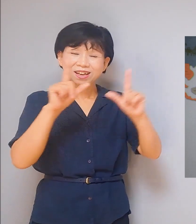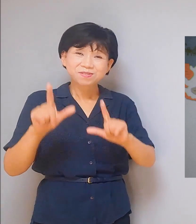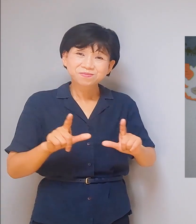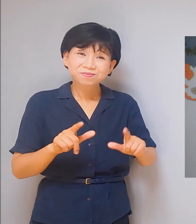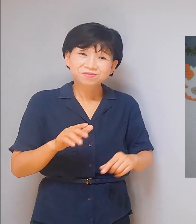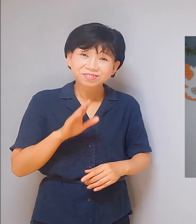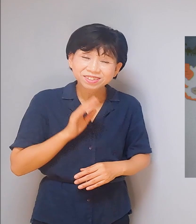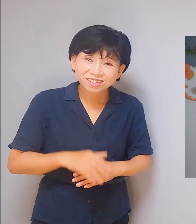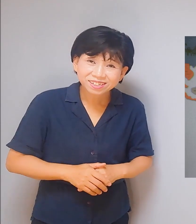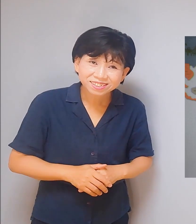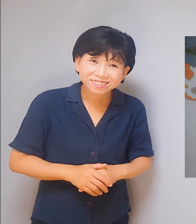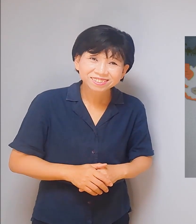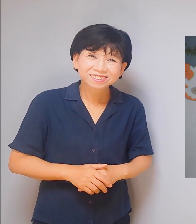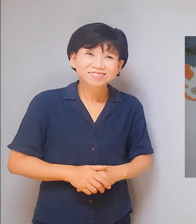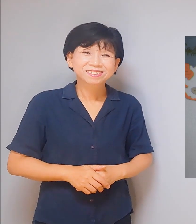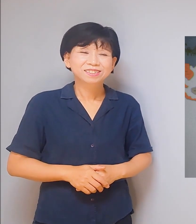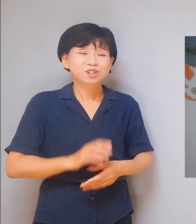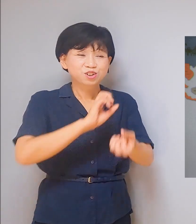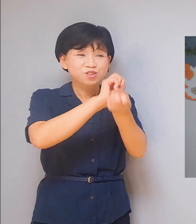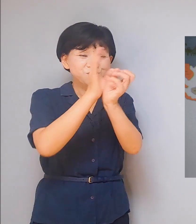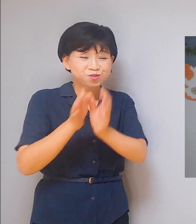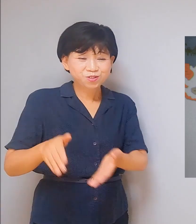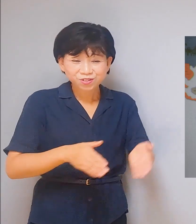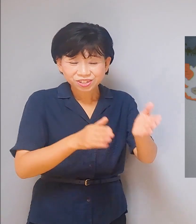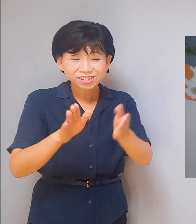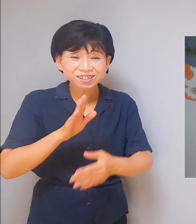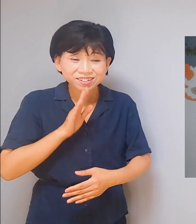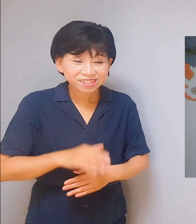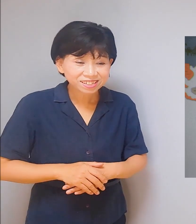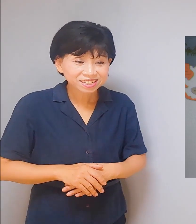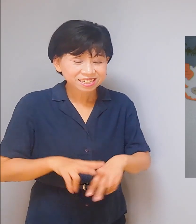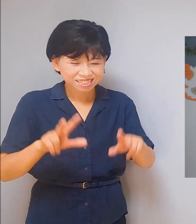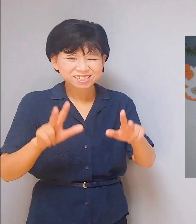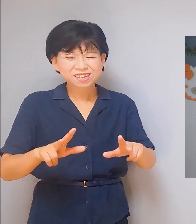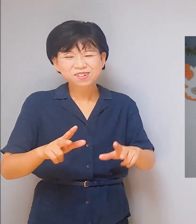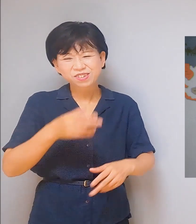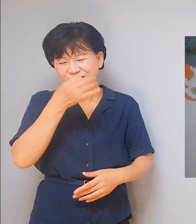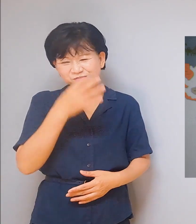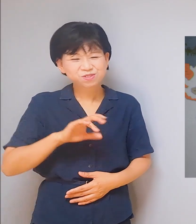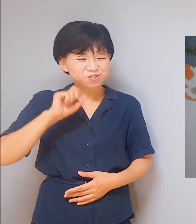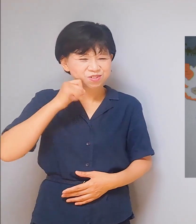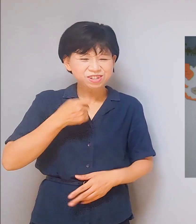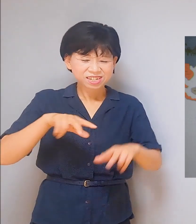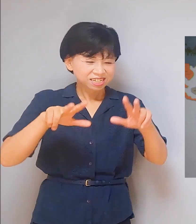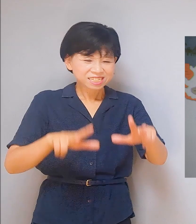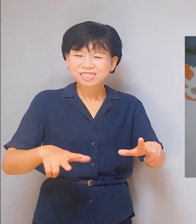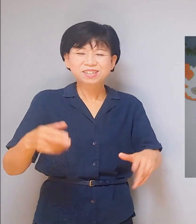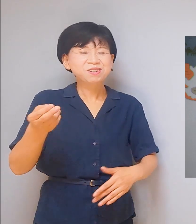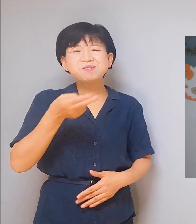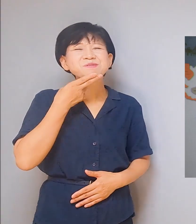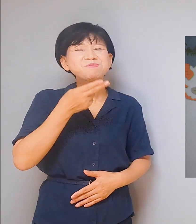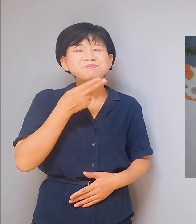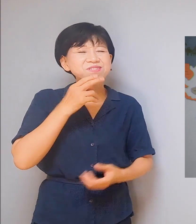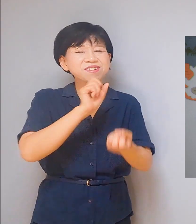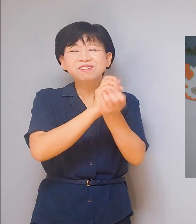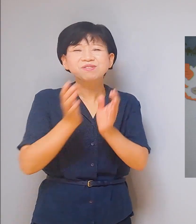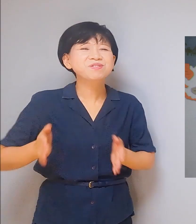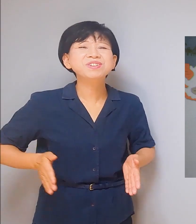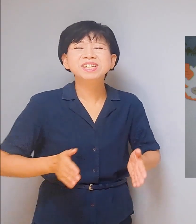시작. 네. 힘들고 어려운 일이 이제 한번 된통 당했으니까 지금부터 꽃길 인생